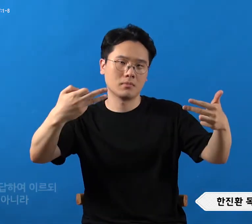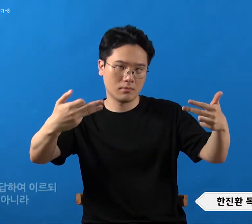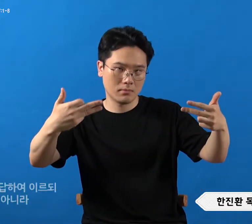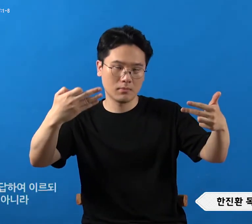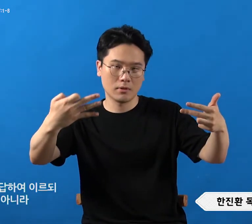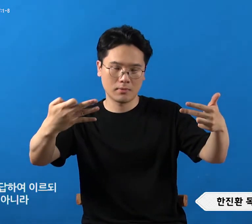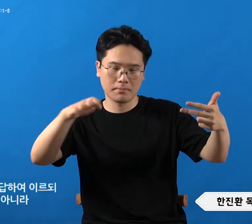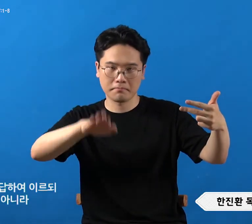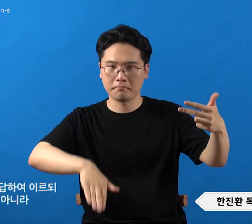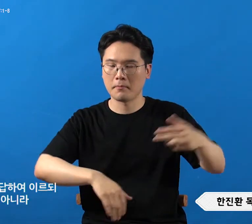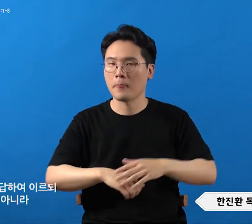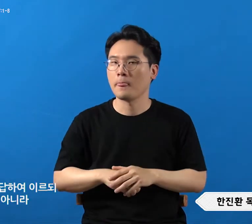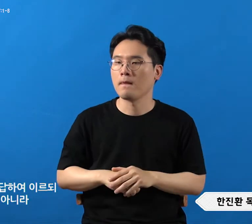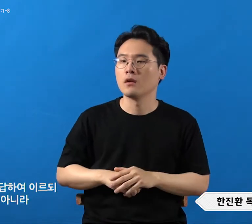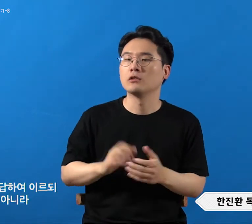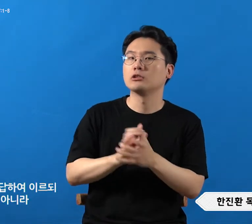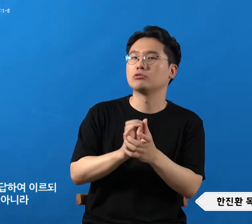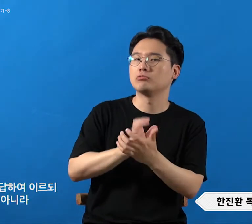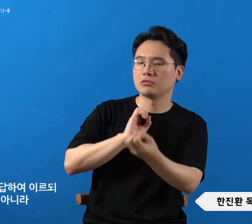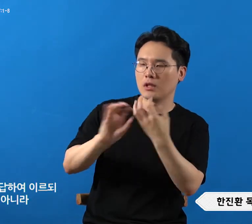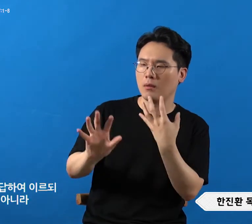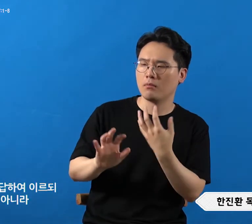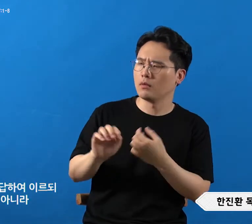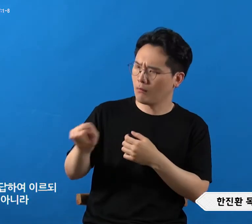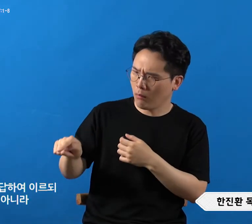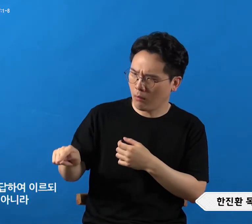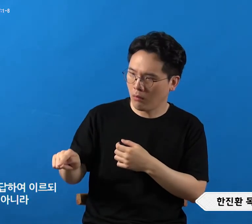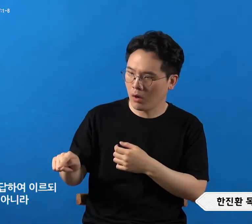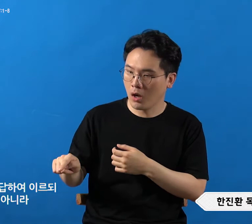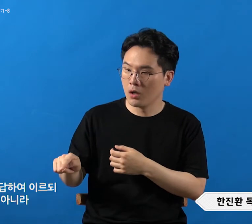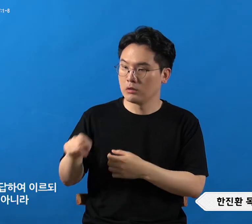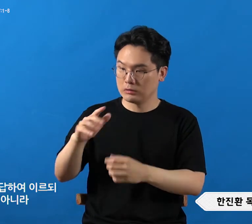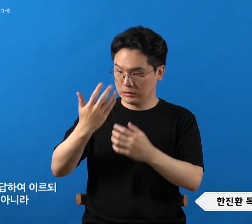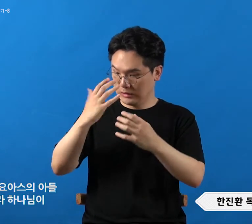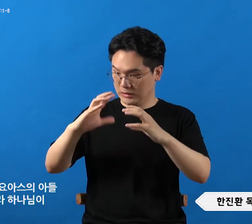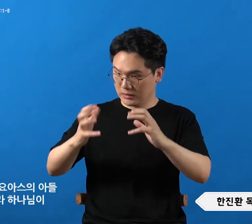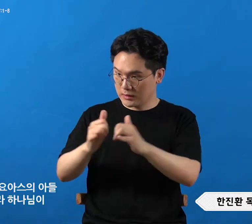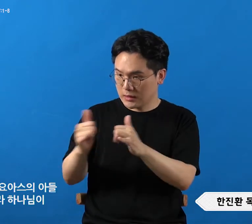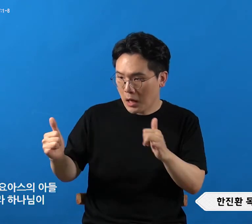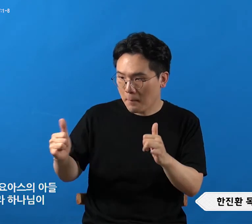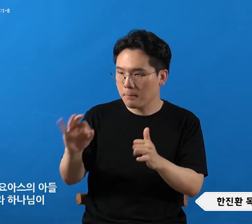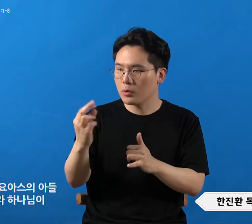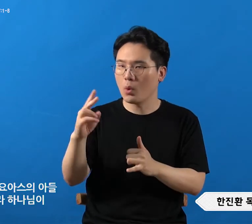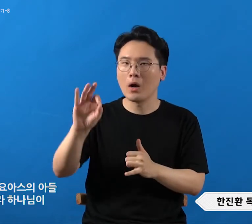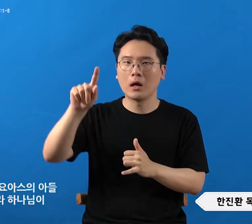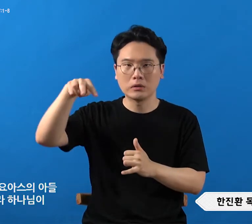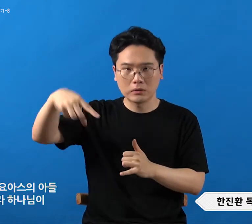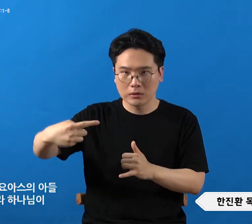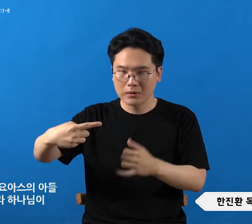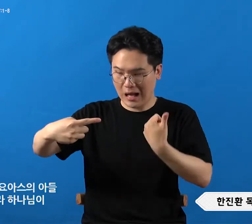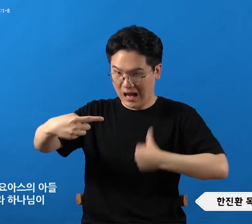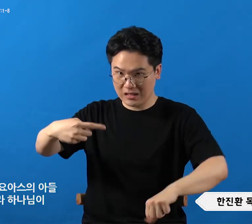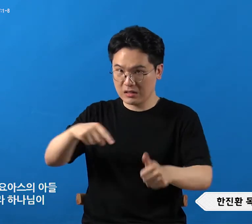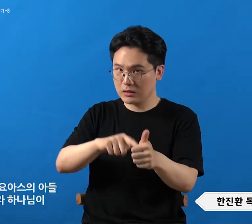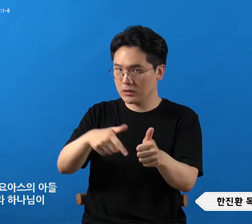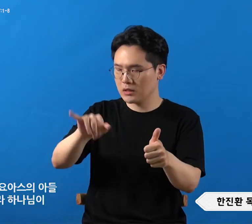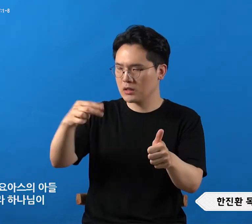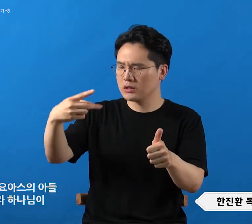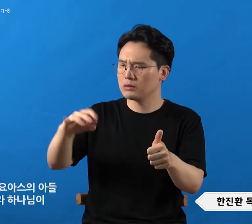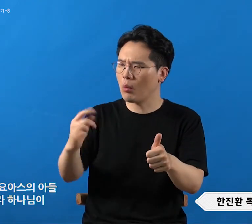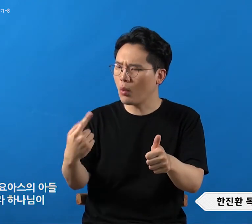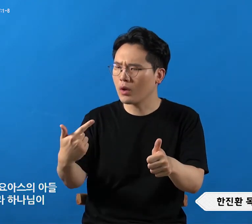그의 친구가 대답하여 이르되 이는 다른 것이 아니라 이스라엘 사람 요아스의 아들 기드온의 칼이라.